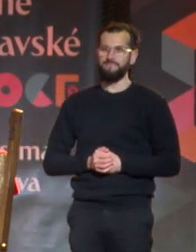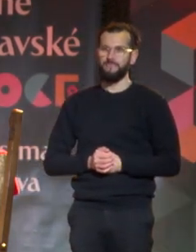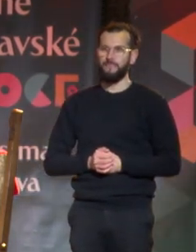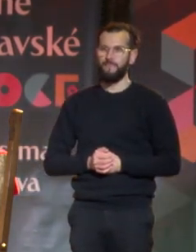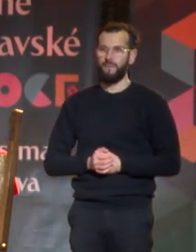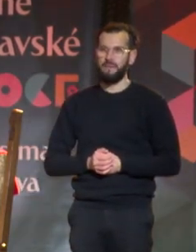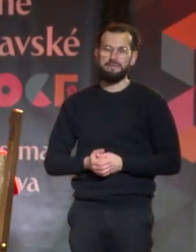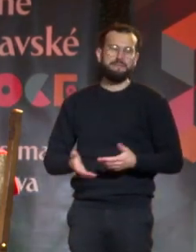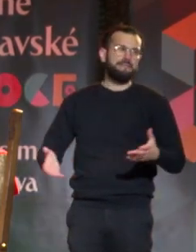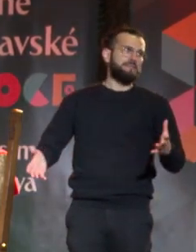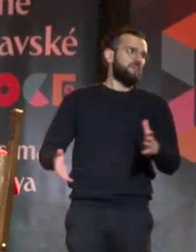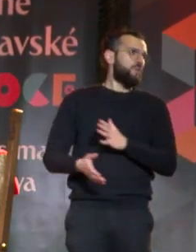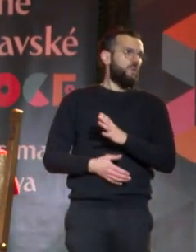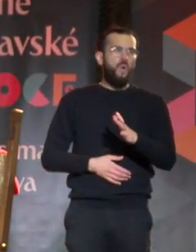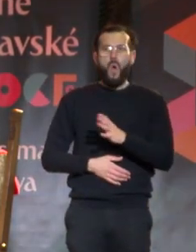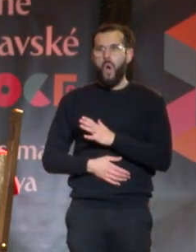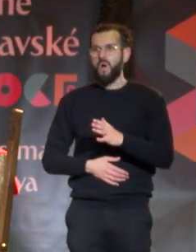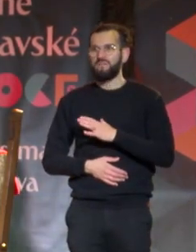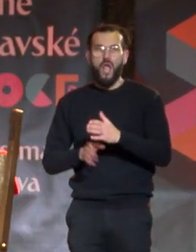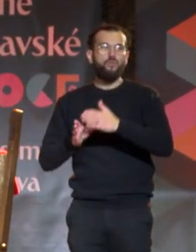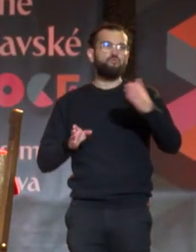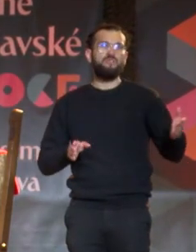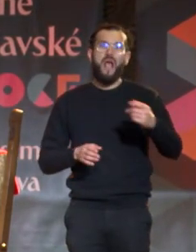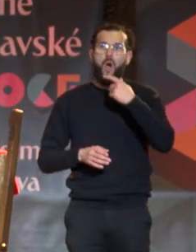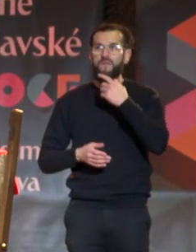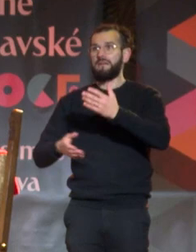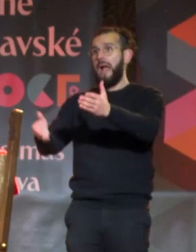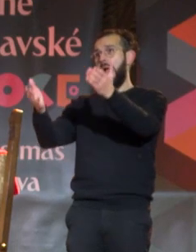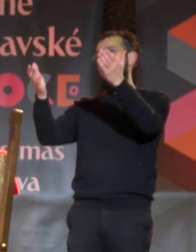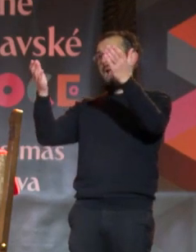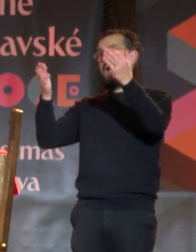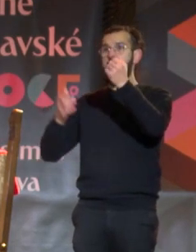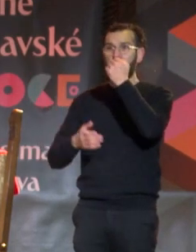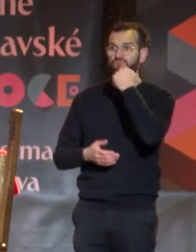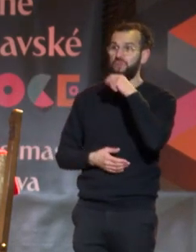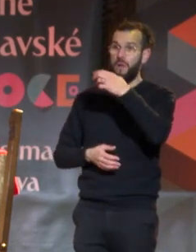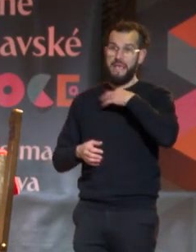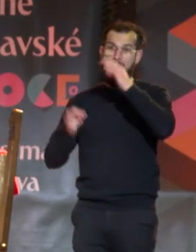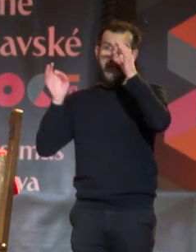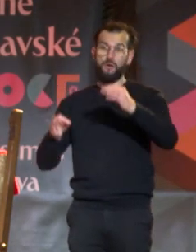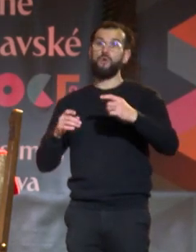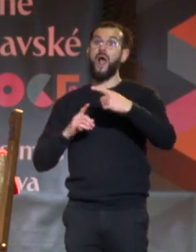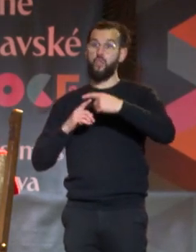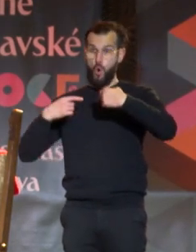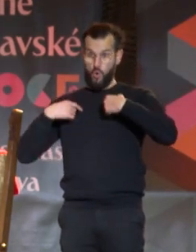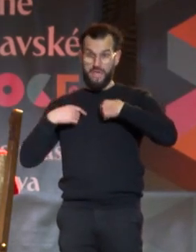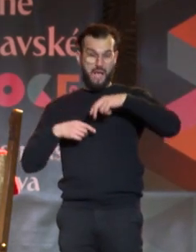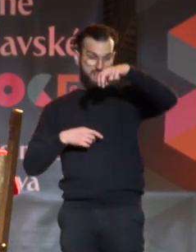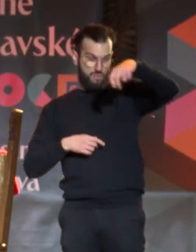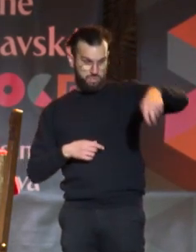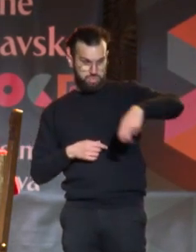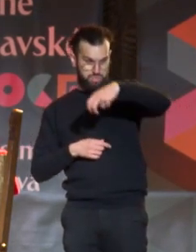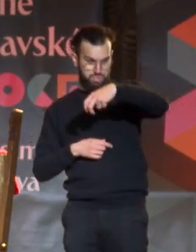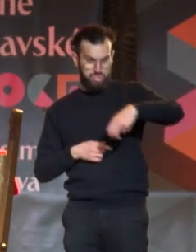Také nešťastie, vyhlási susedka súcitne, keď si všimne, že tam visím ako luster. To má